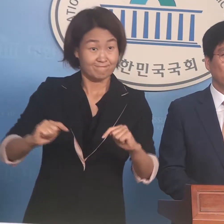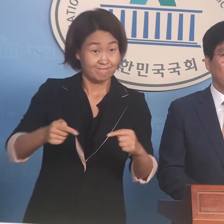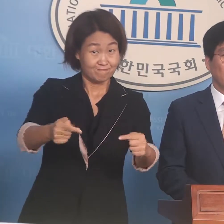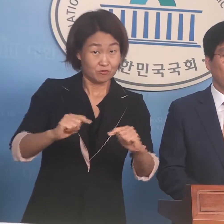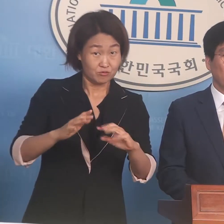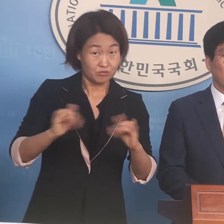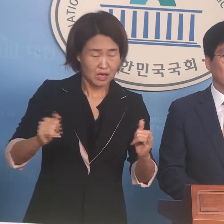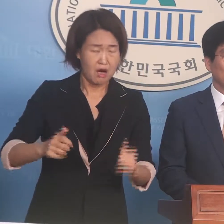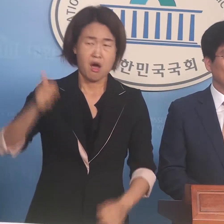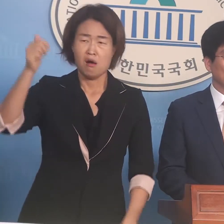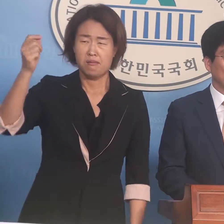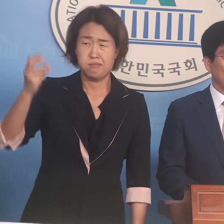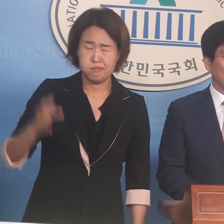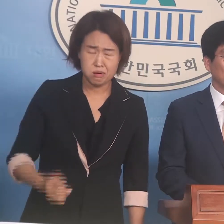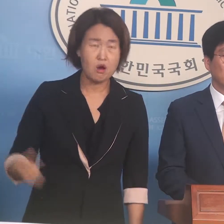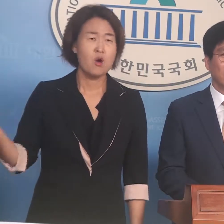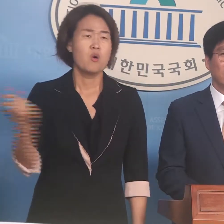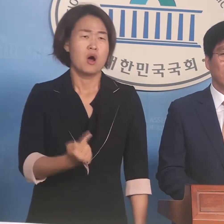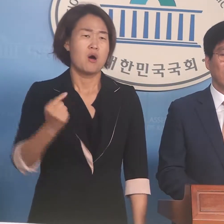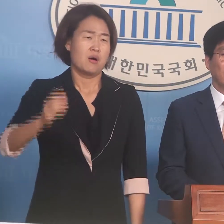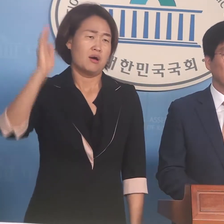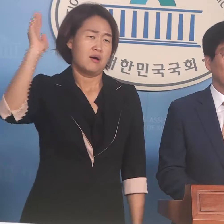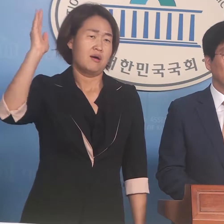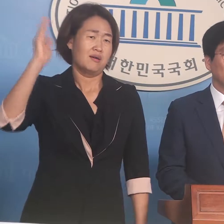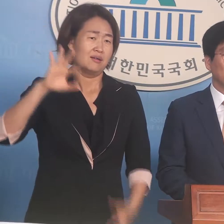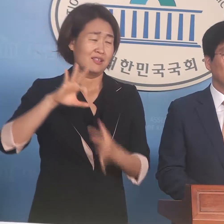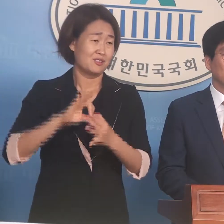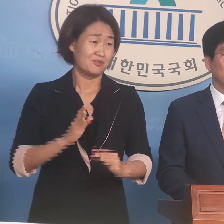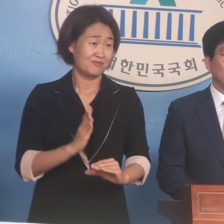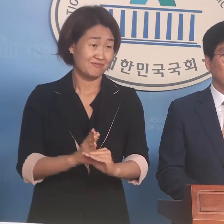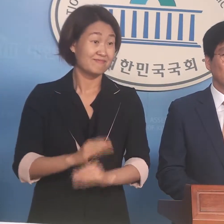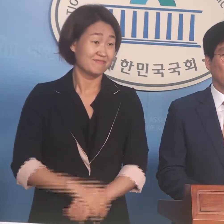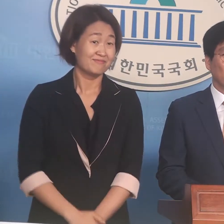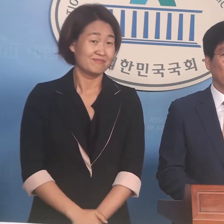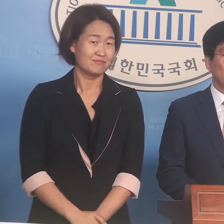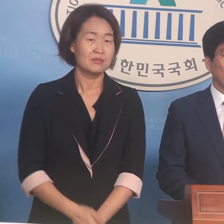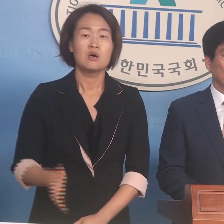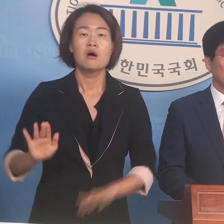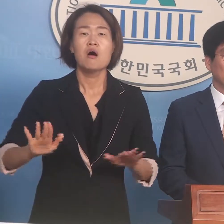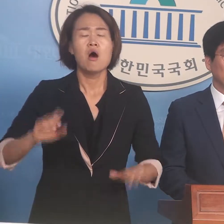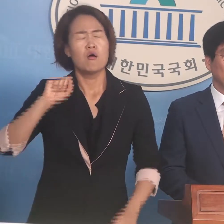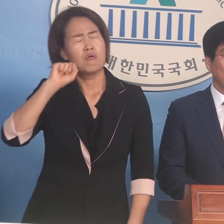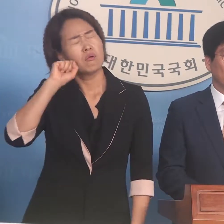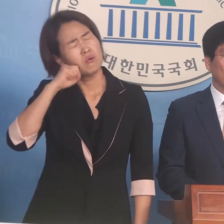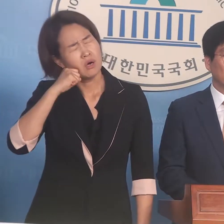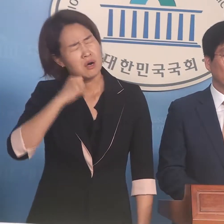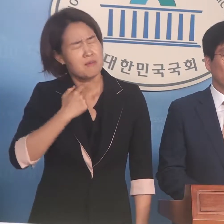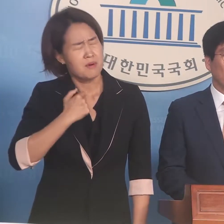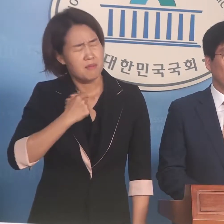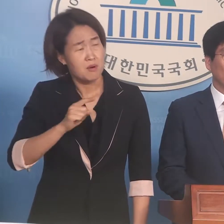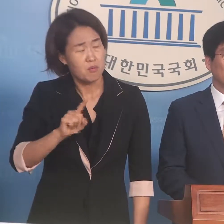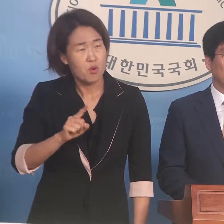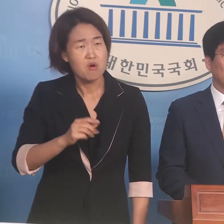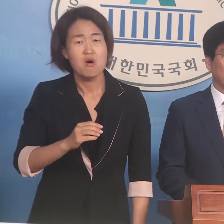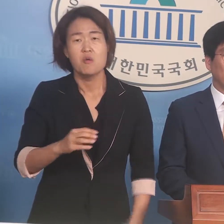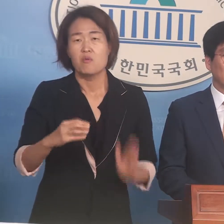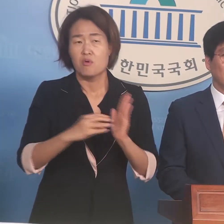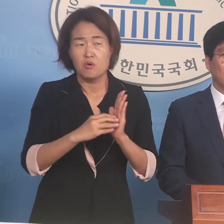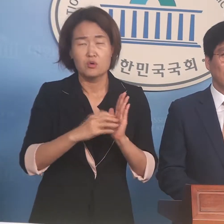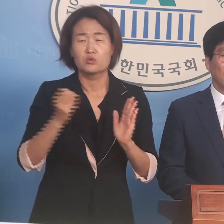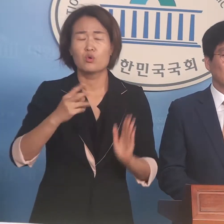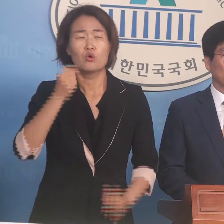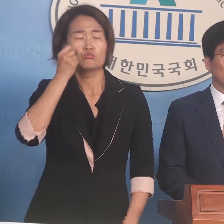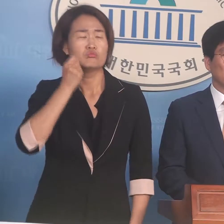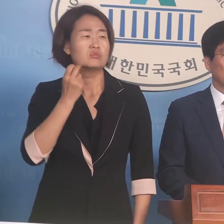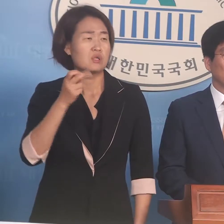차례 국회에 올라와서 주장을 하고 있는데 이분들이 현재 어려움을 겪고 계신 거제도와 울산에